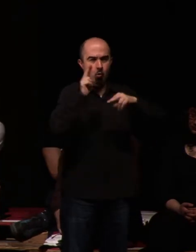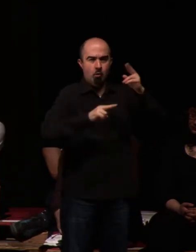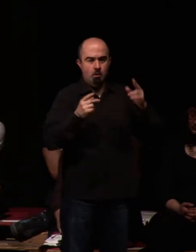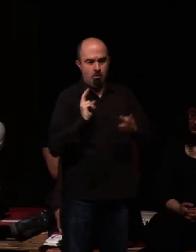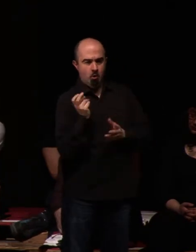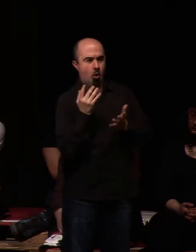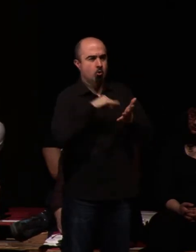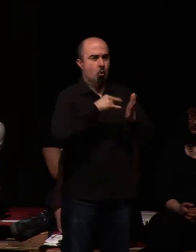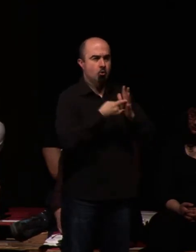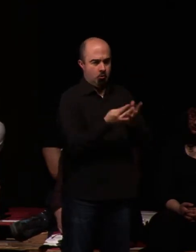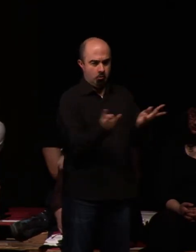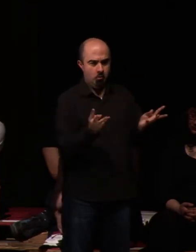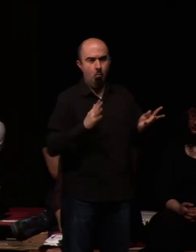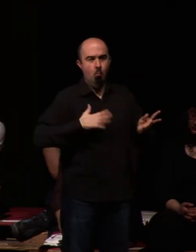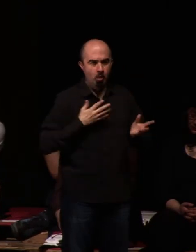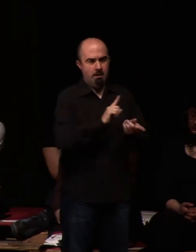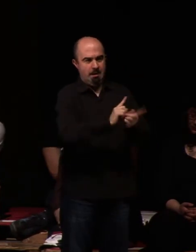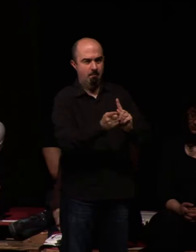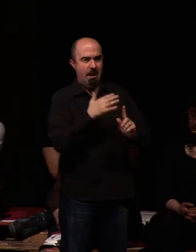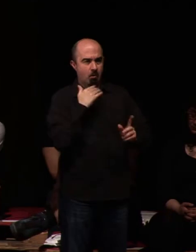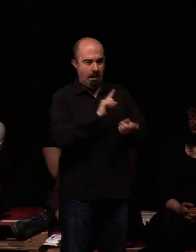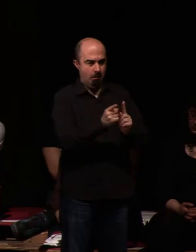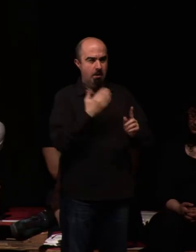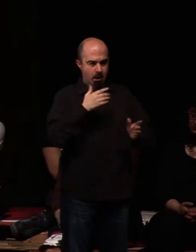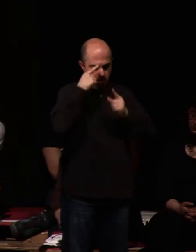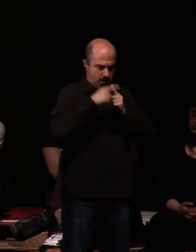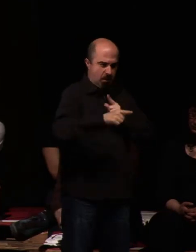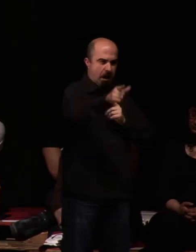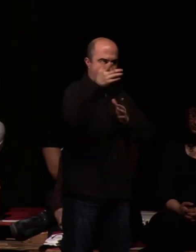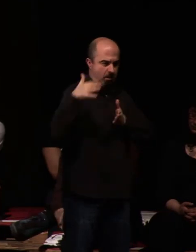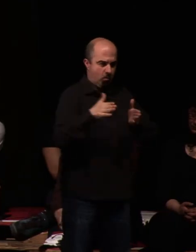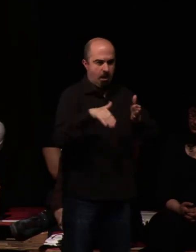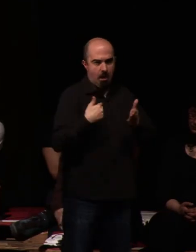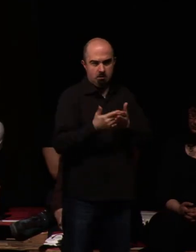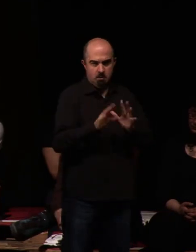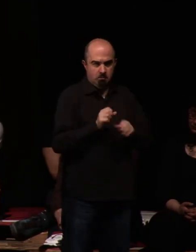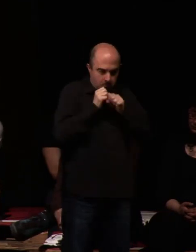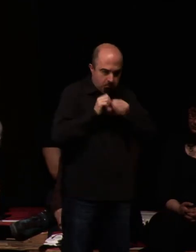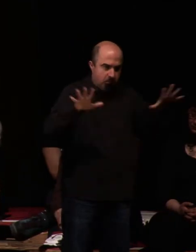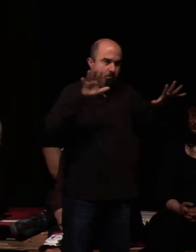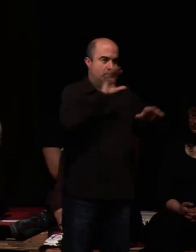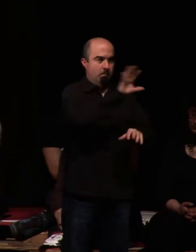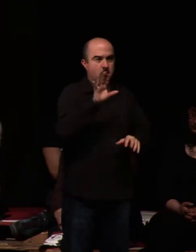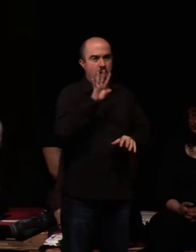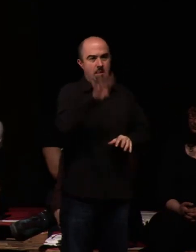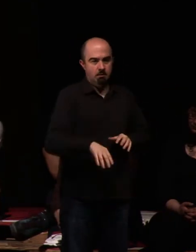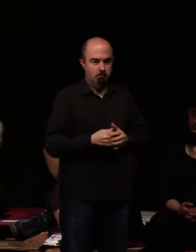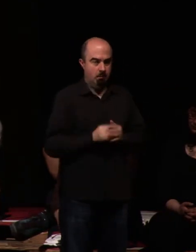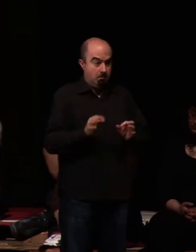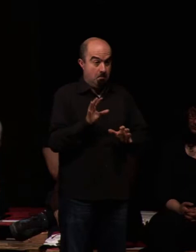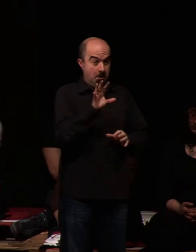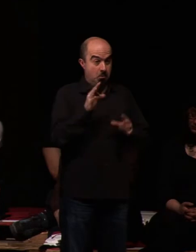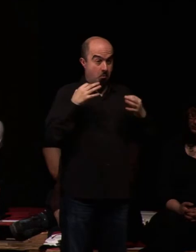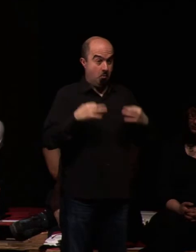d'alternatives que avui ens permeten canviar d'un canvi de llarg recorregut i d'ampli espectre als països catalans. No som un país normal,